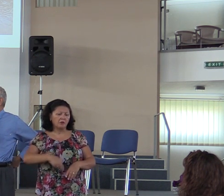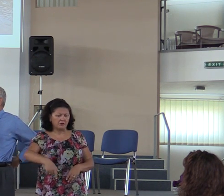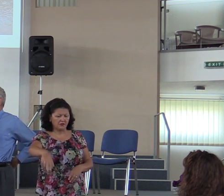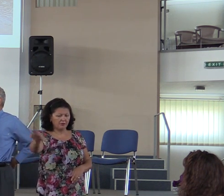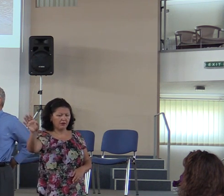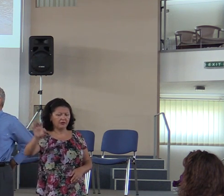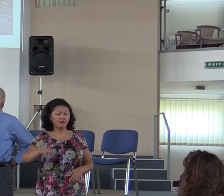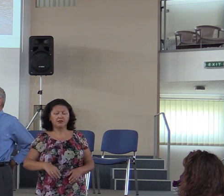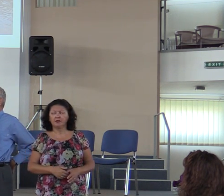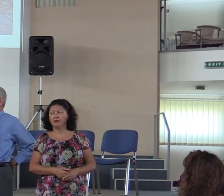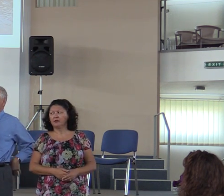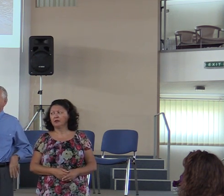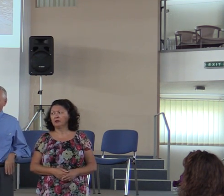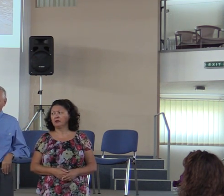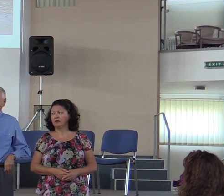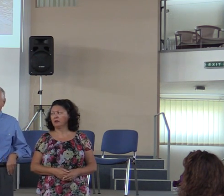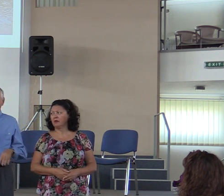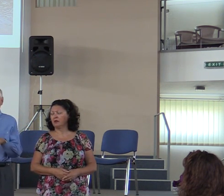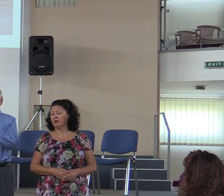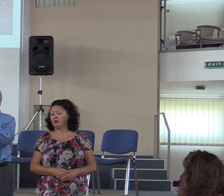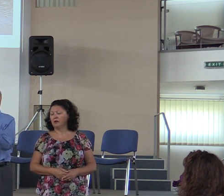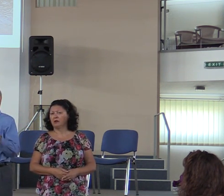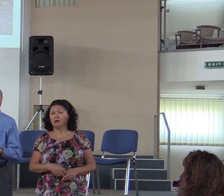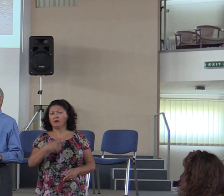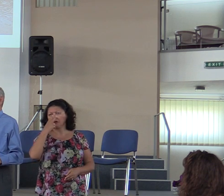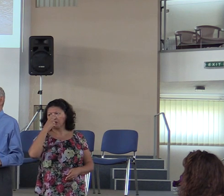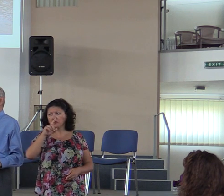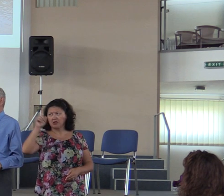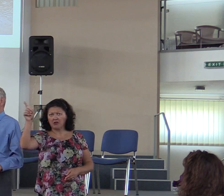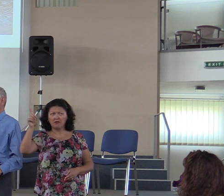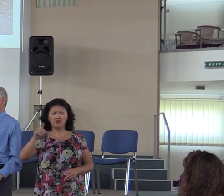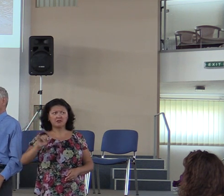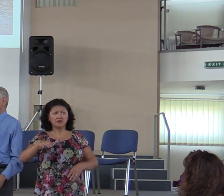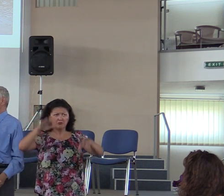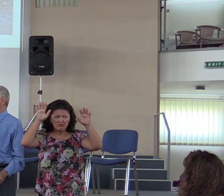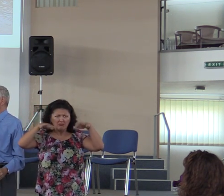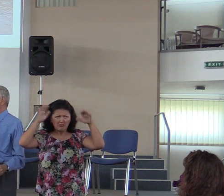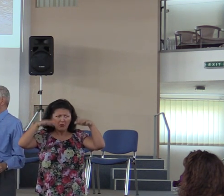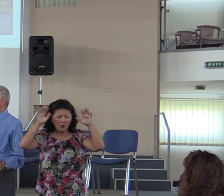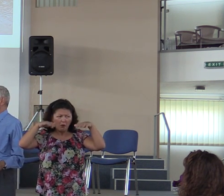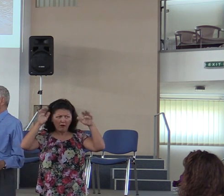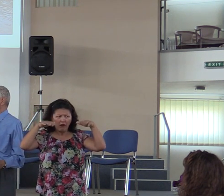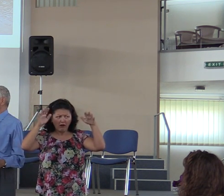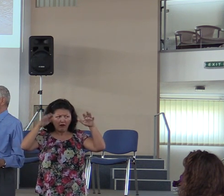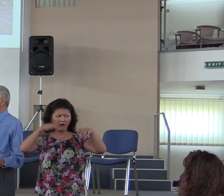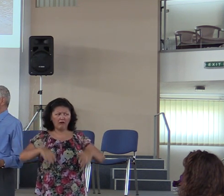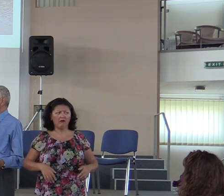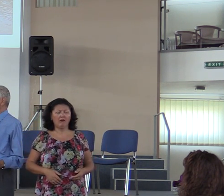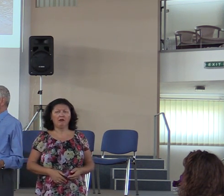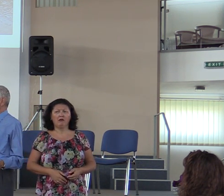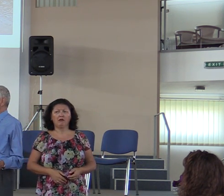outside and it was raining. S-au uitat afară și ploua abundant. And they said, oh